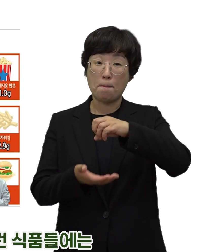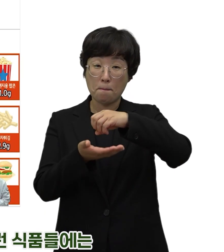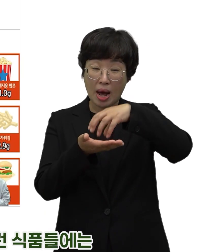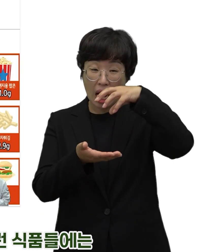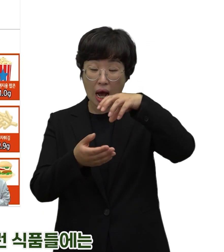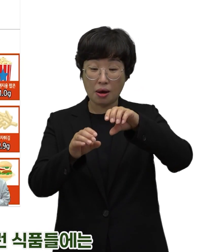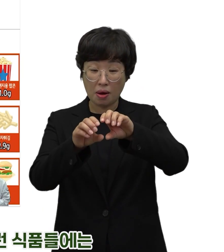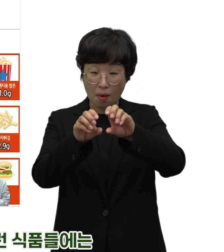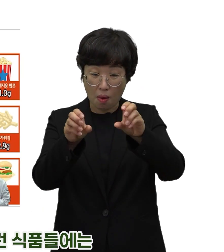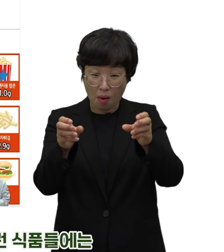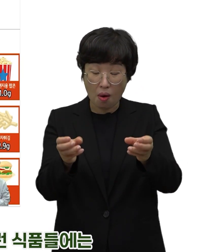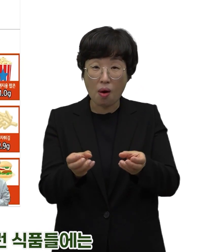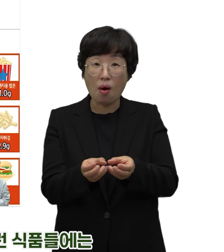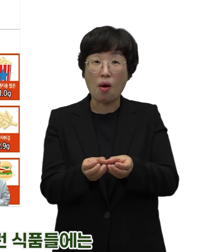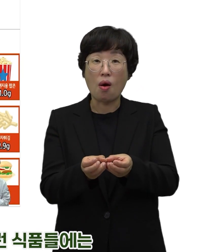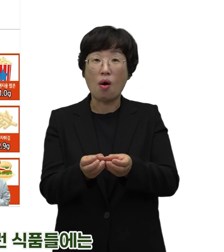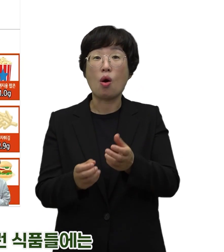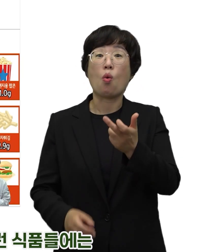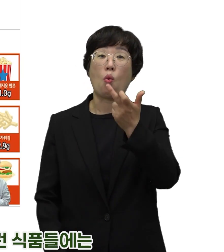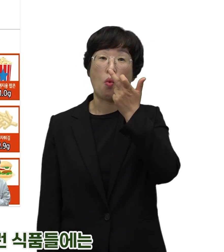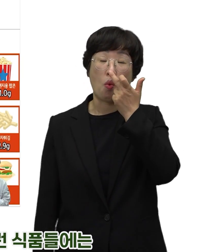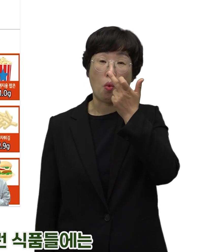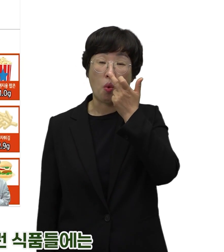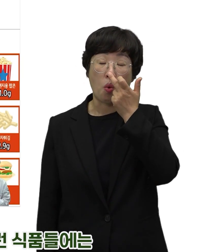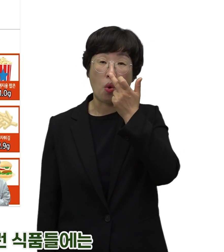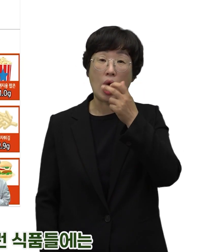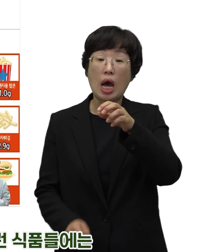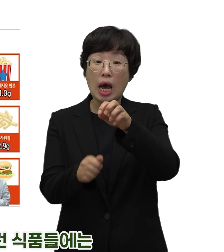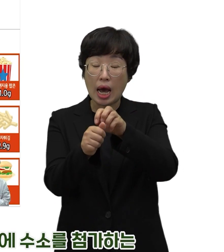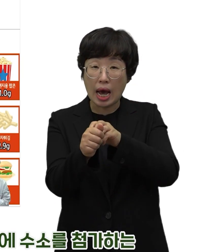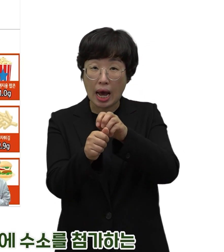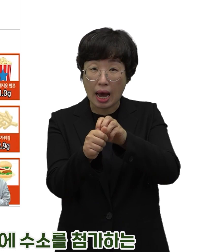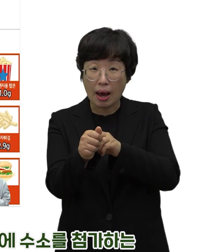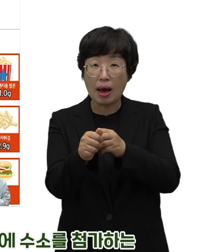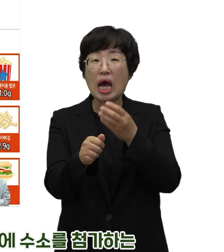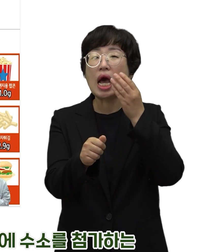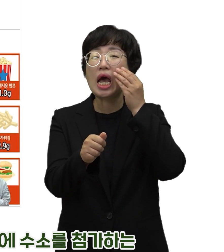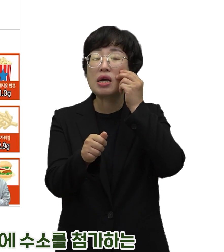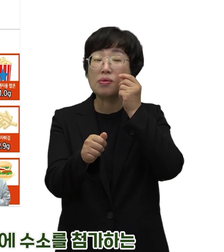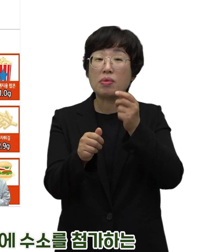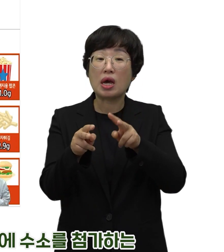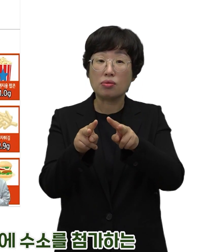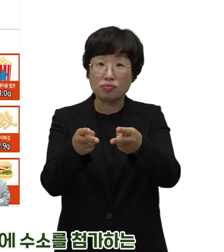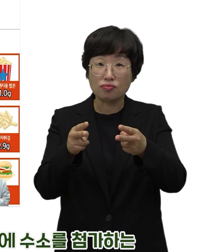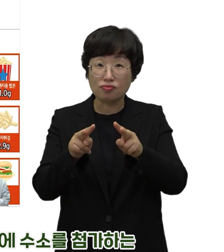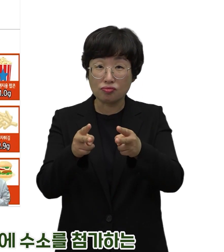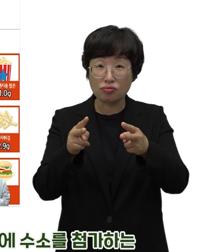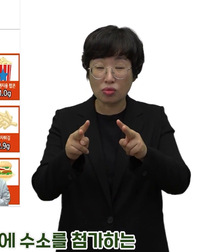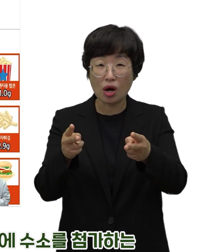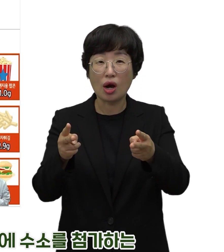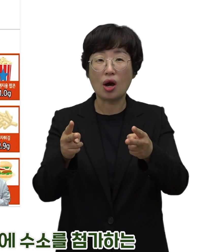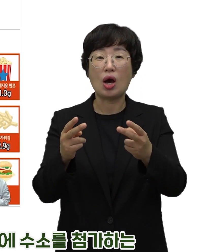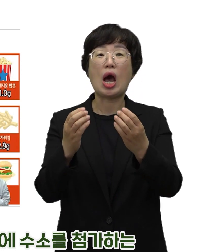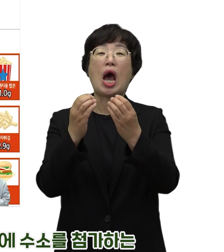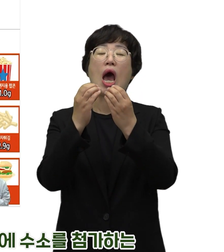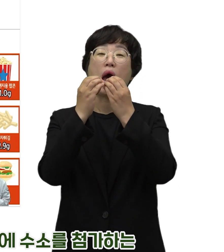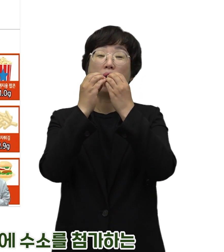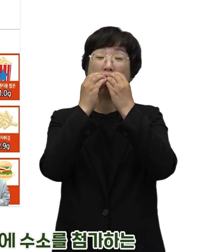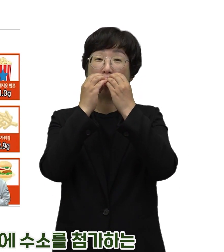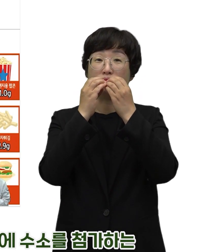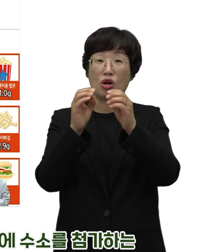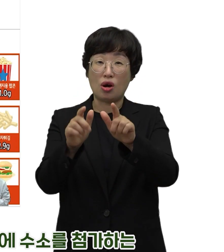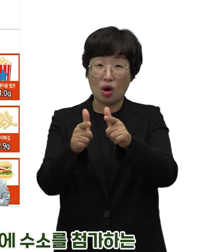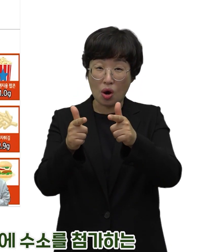초콜릿, 감자튀김, 햄버거 뭐 이런 식품들에는 맛을 좋게 하기 위해서 이제 식물성 기름에